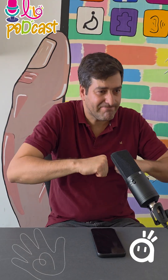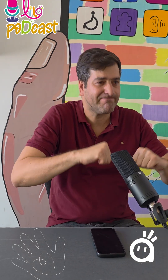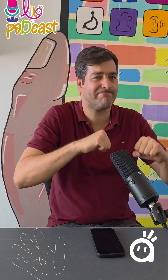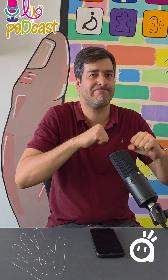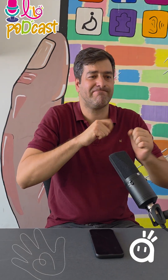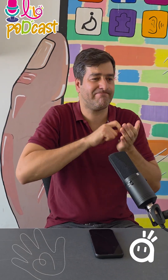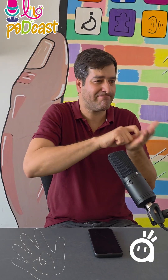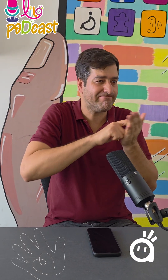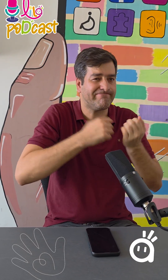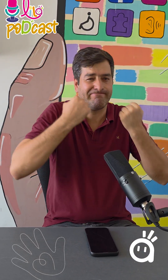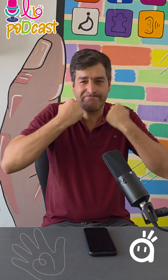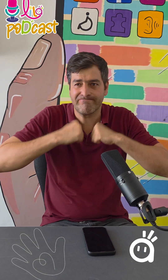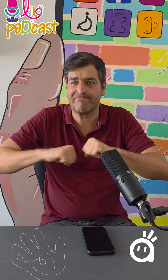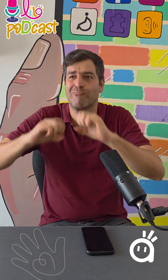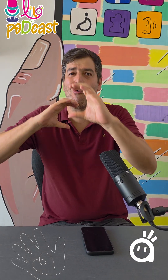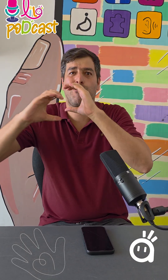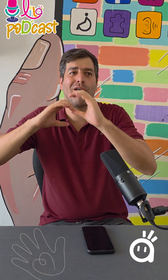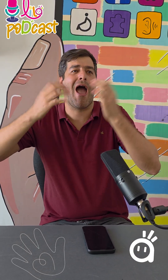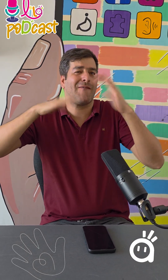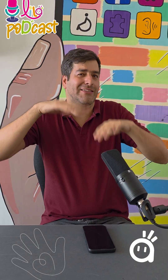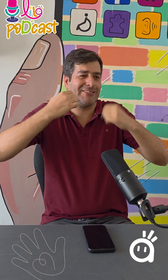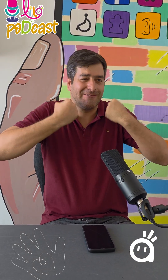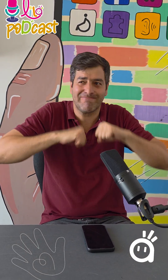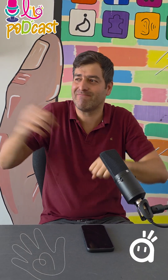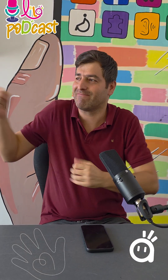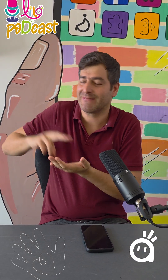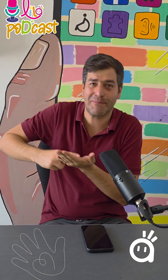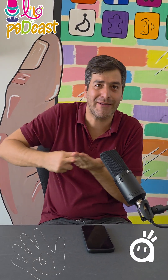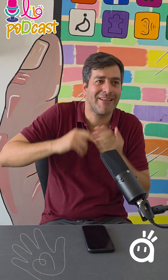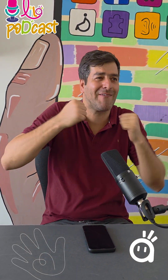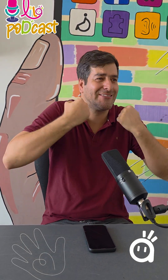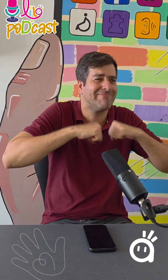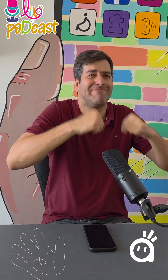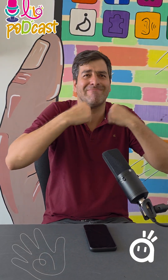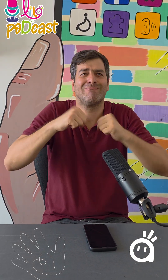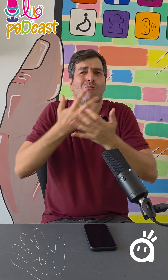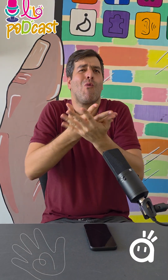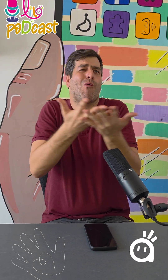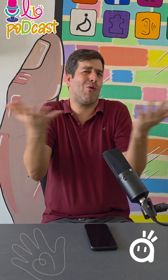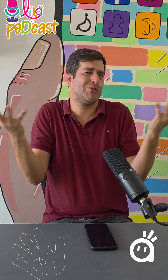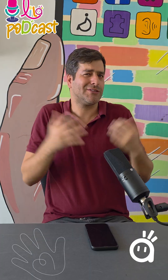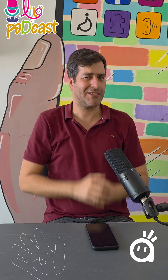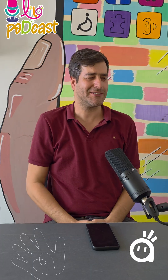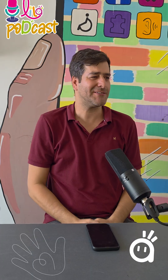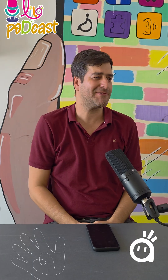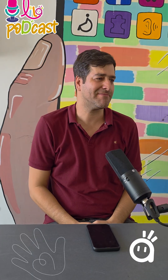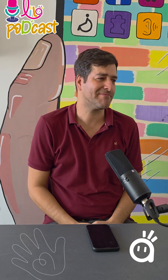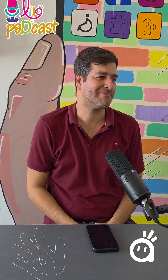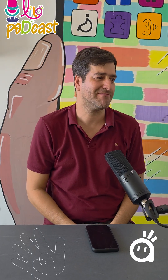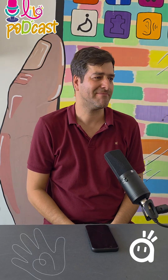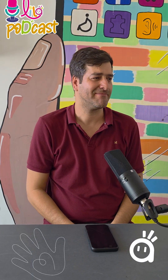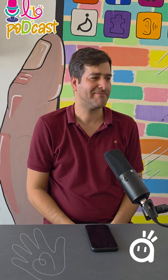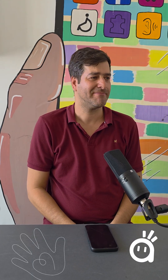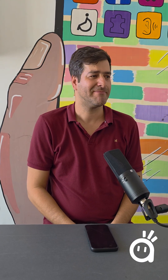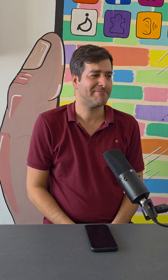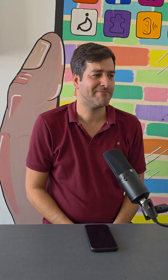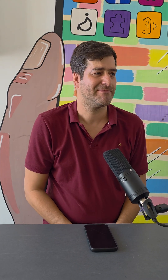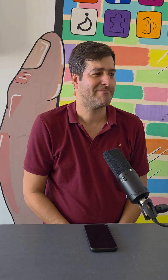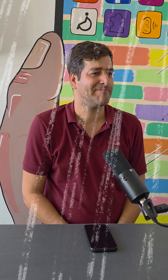independencia. Saber que tengo que hacerlo solo, de no depender de más nadie y de que hay situaciones donde me toca valerme por sí mismo.